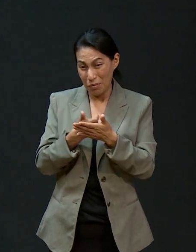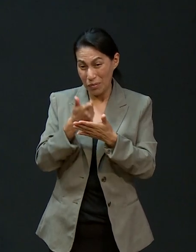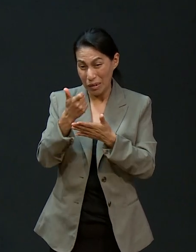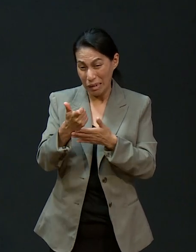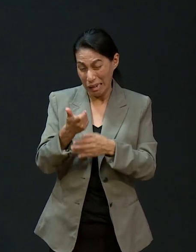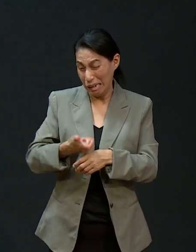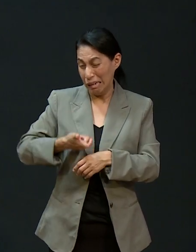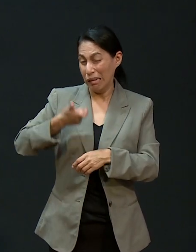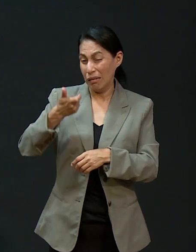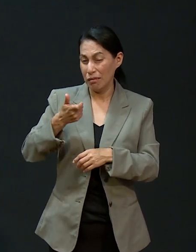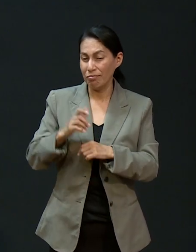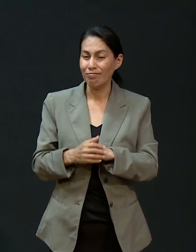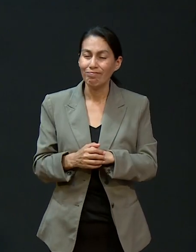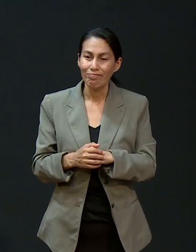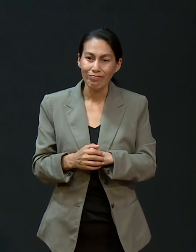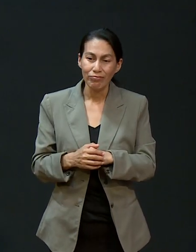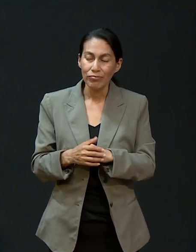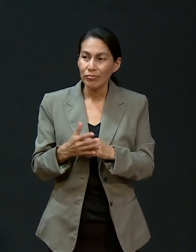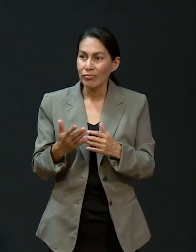es un poco más, ¿no?